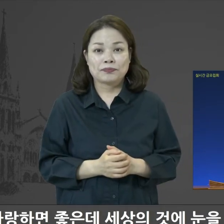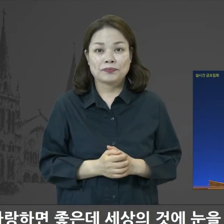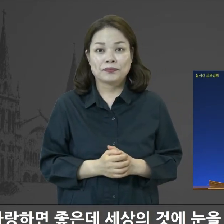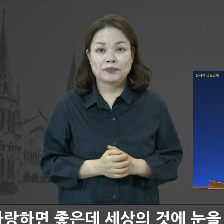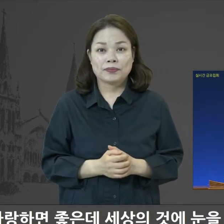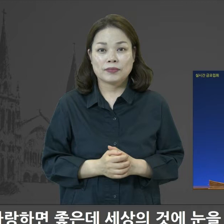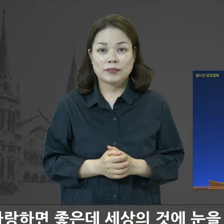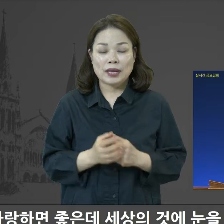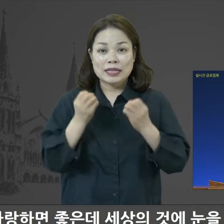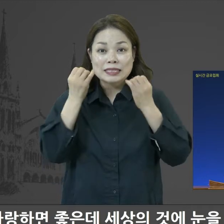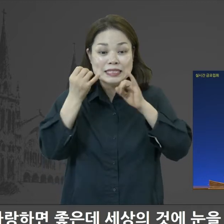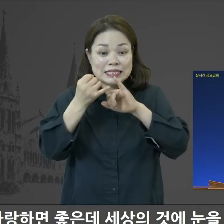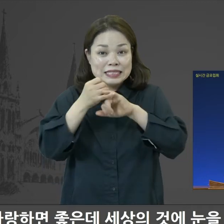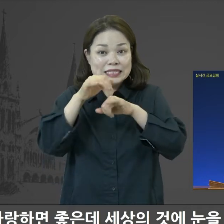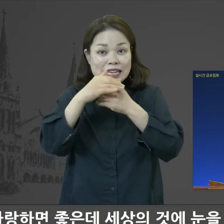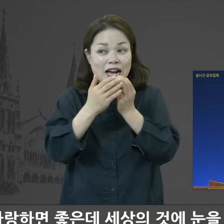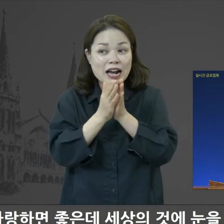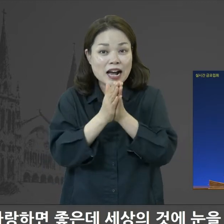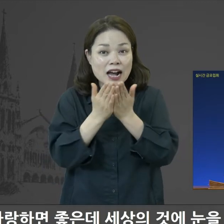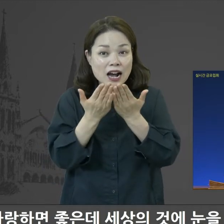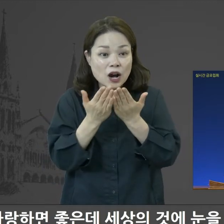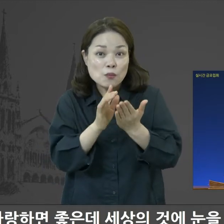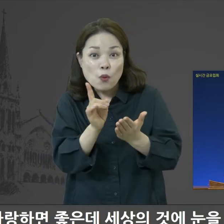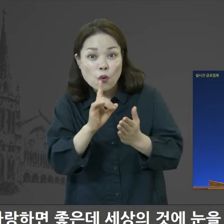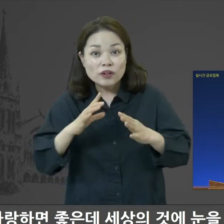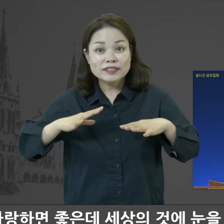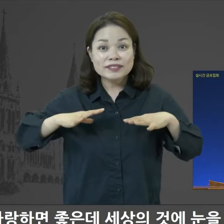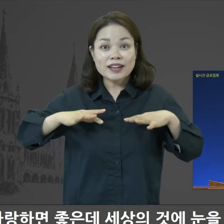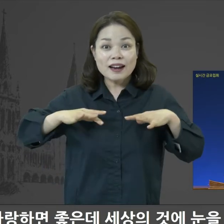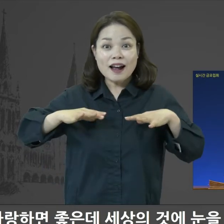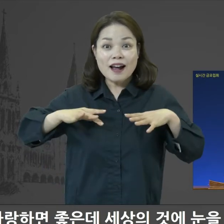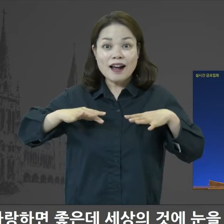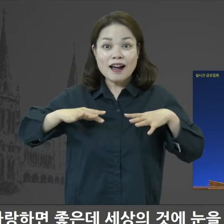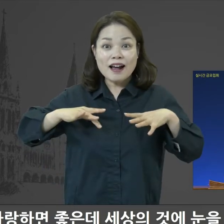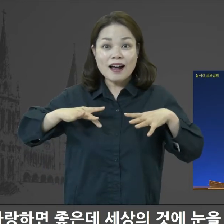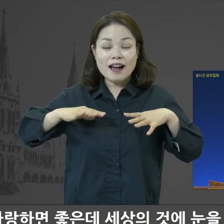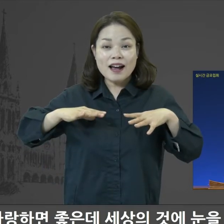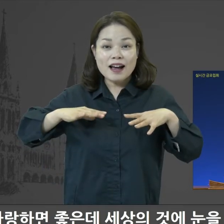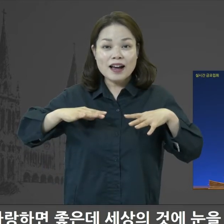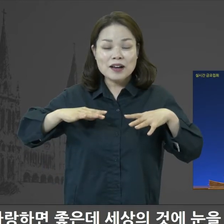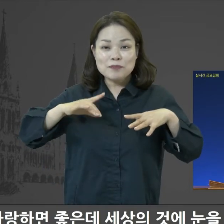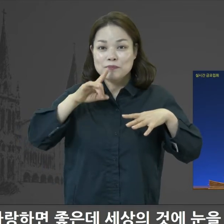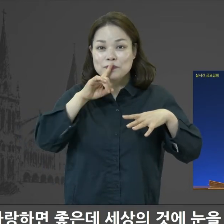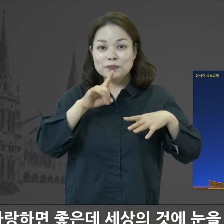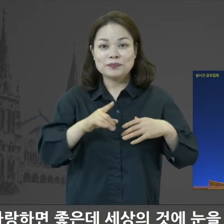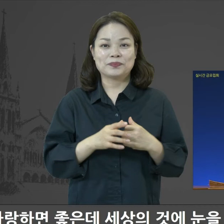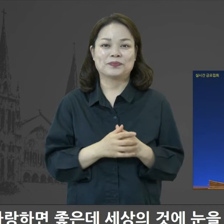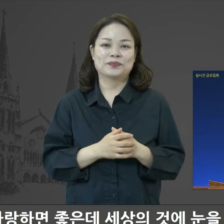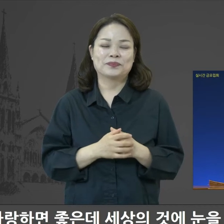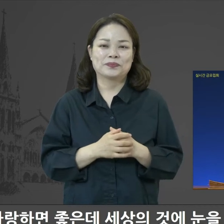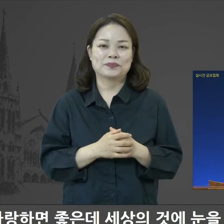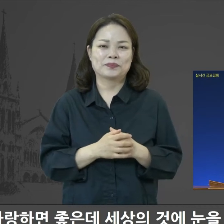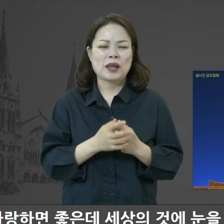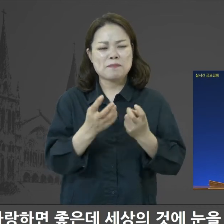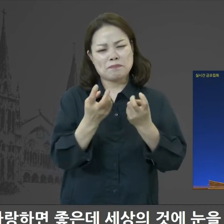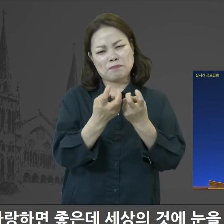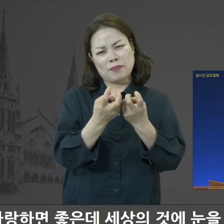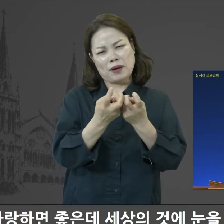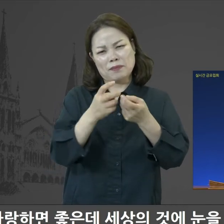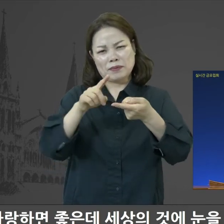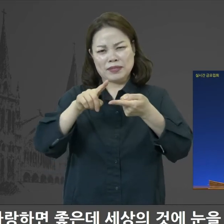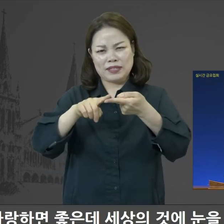이제 신약 성경으로 돌아와 보면 뭐를 자랑하라고 또 많이 얘기하냐면, 이 방법에